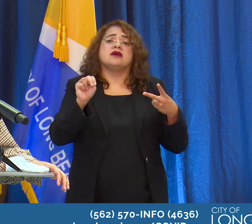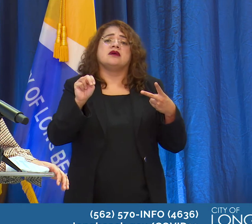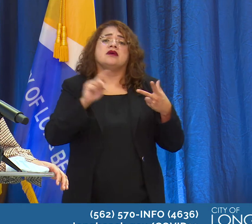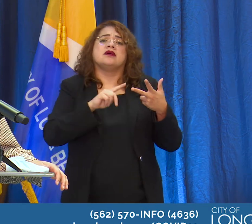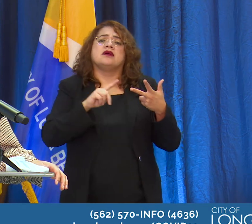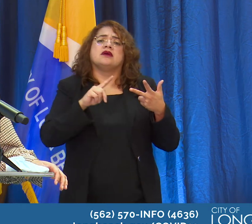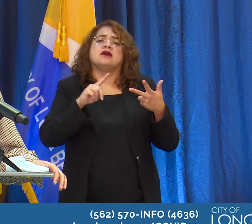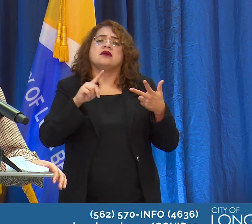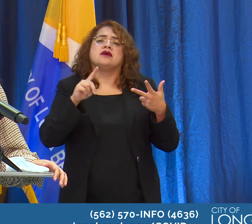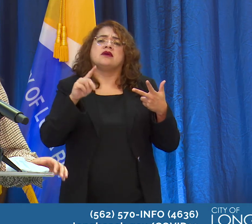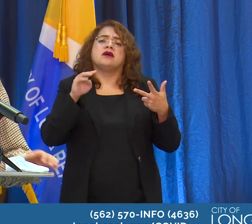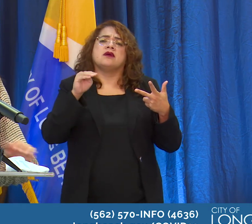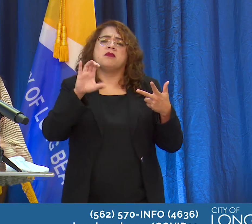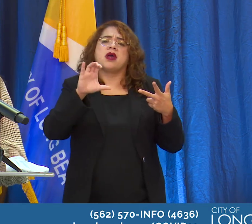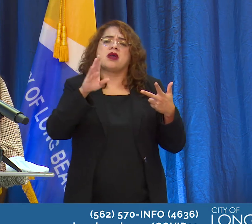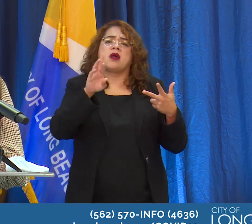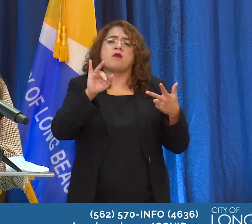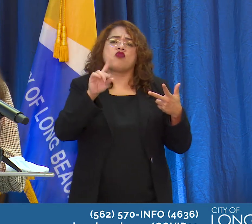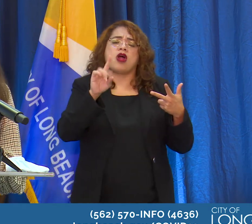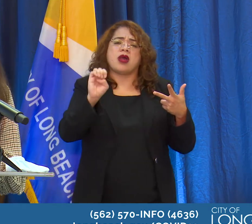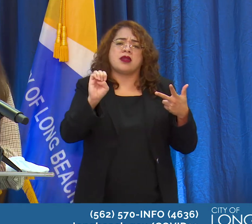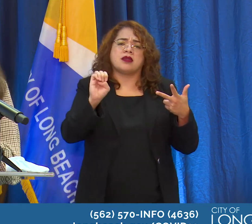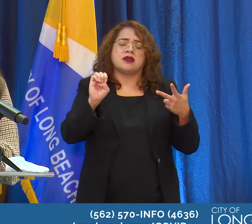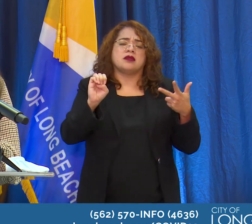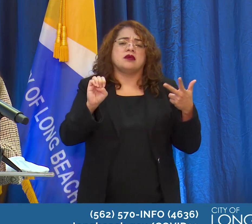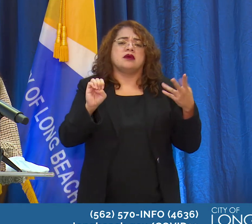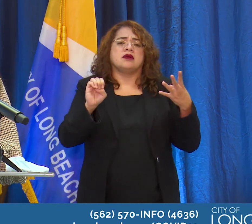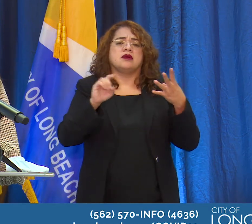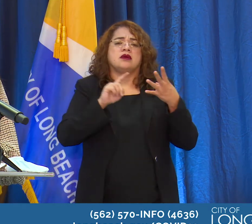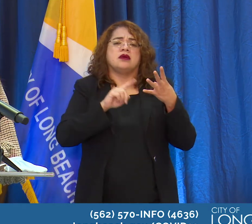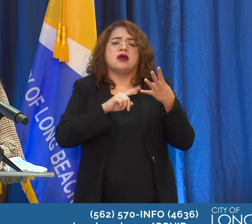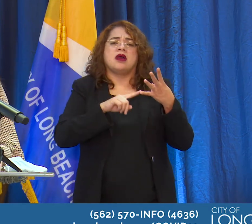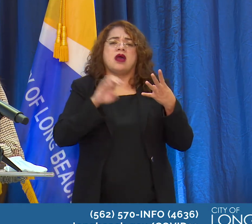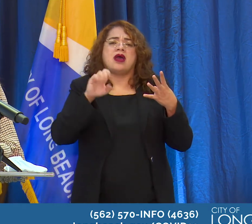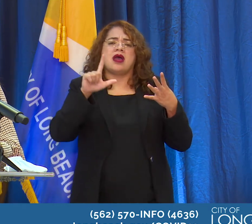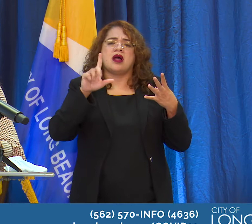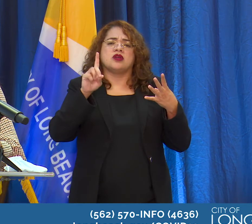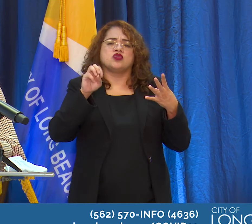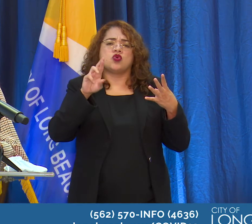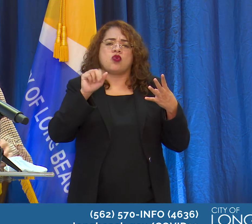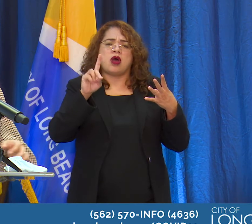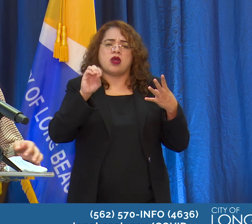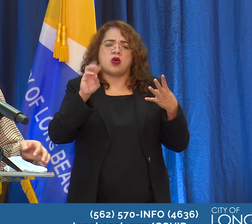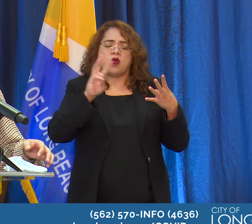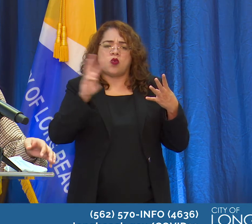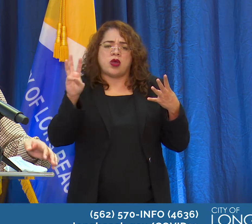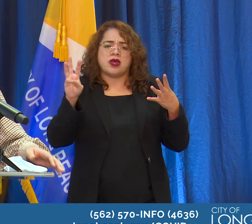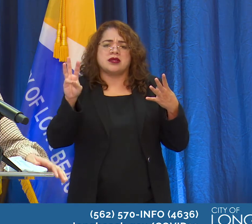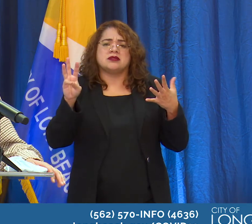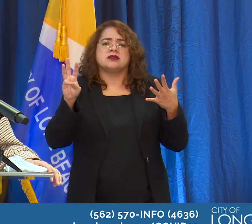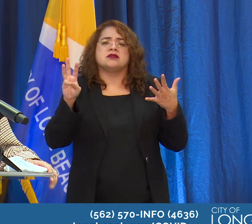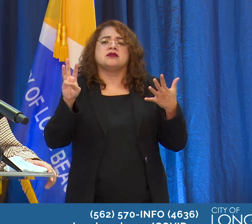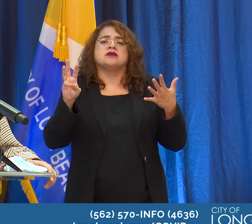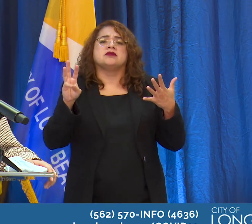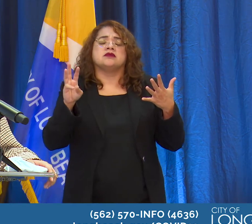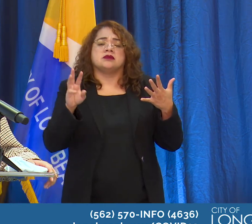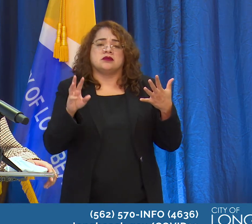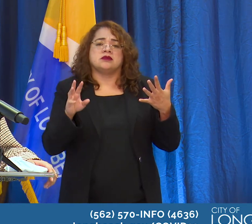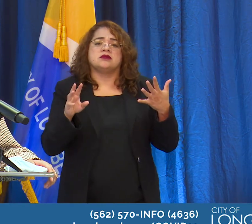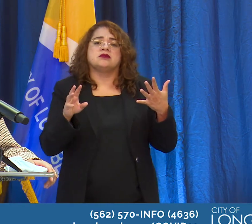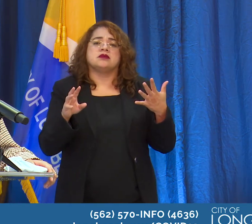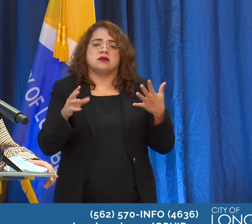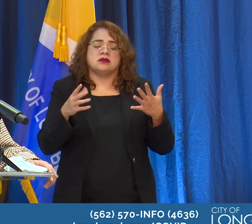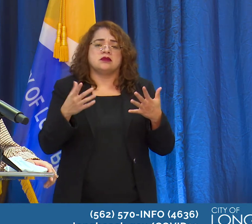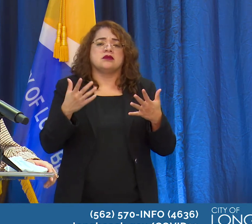Parque McBride, el Parque El Dorado West. Y también recuerde tomar medidas para reducir